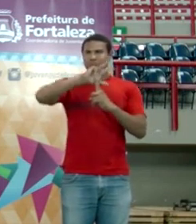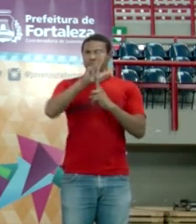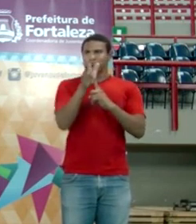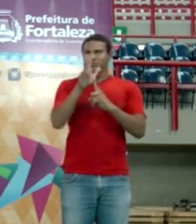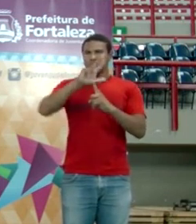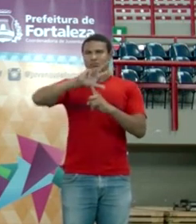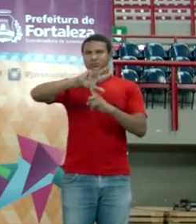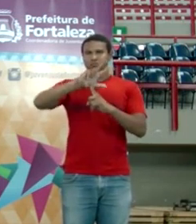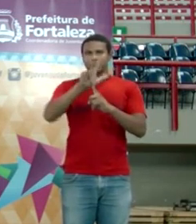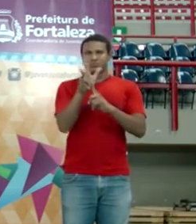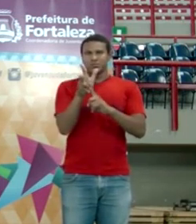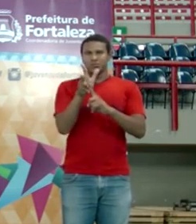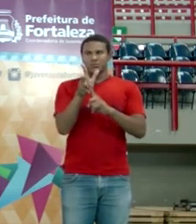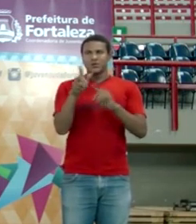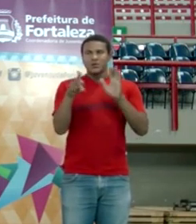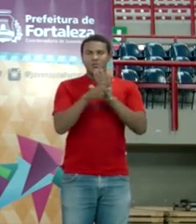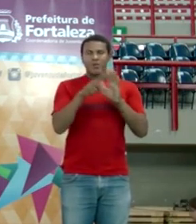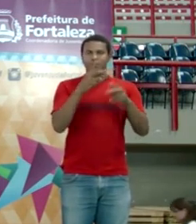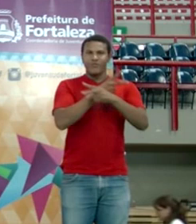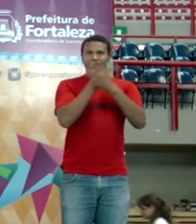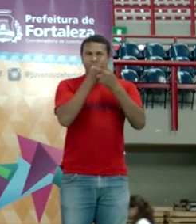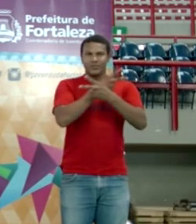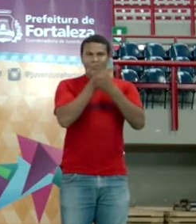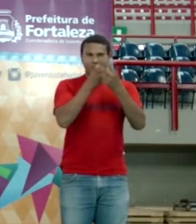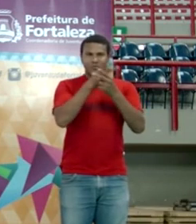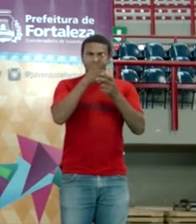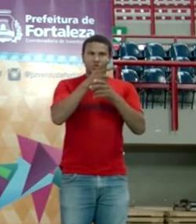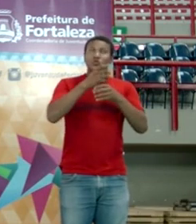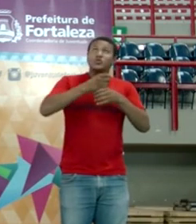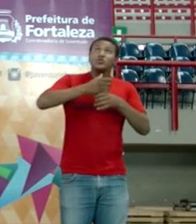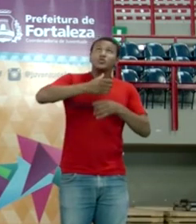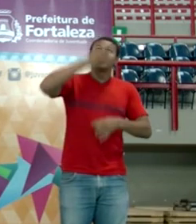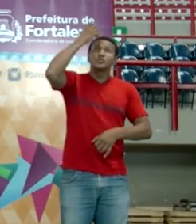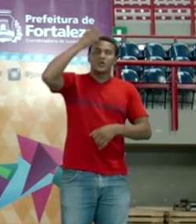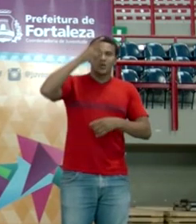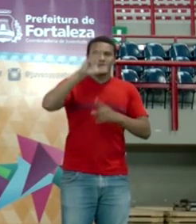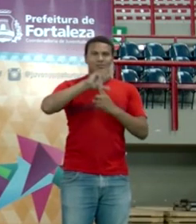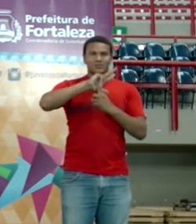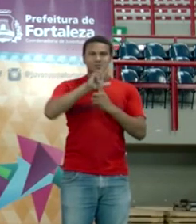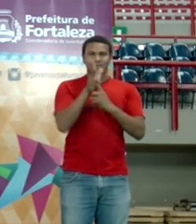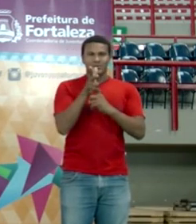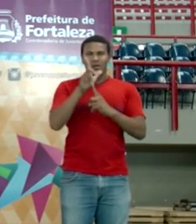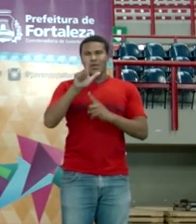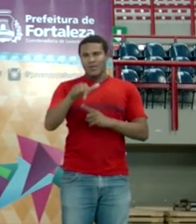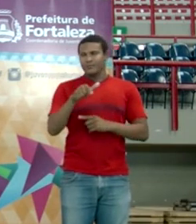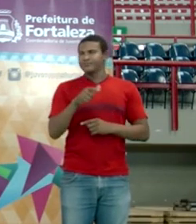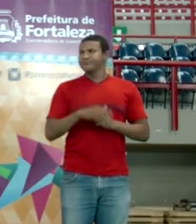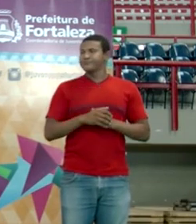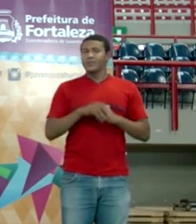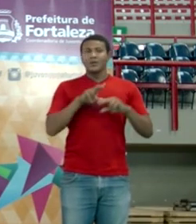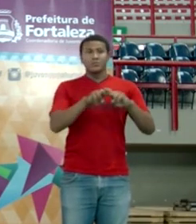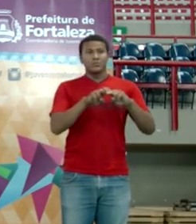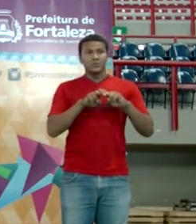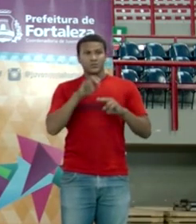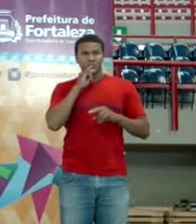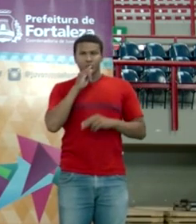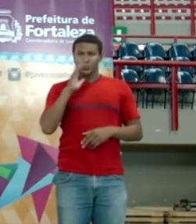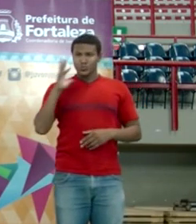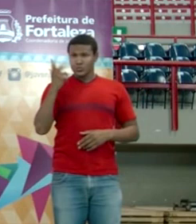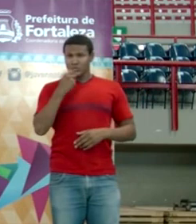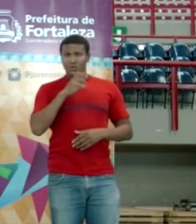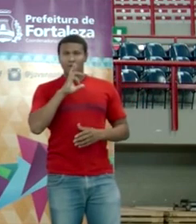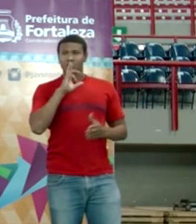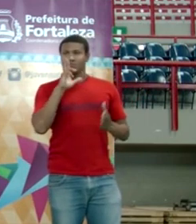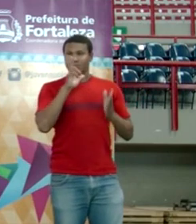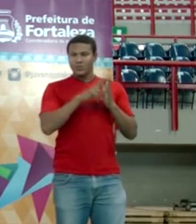item E. Olha aí que coisa legal. Galera, todas essas respostas, elas estão